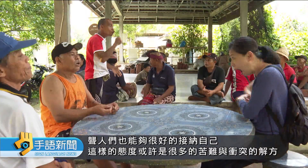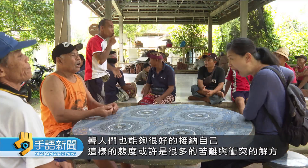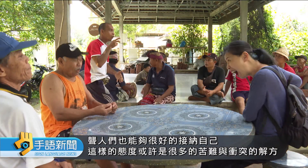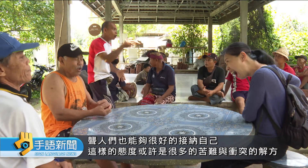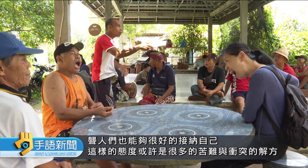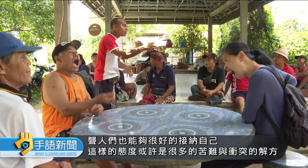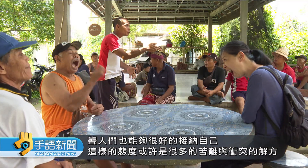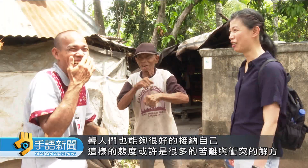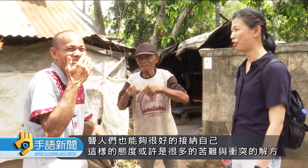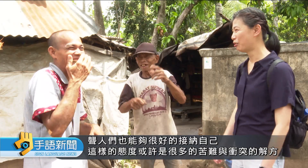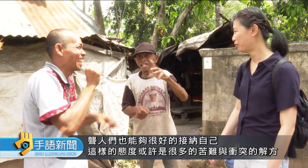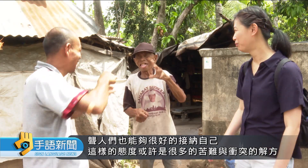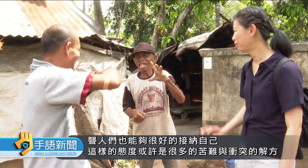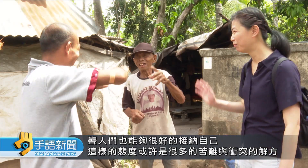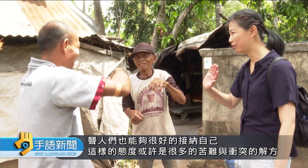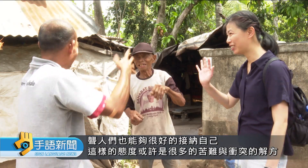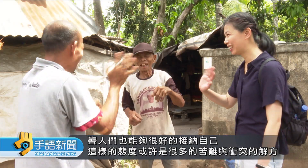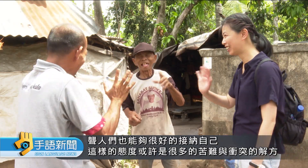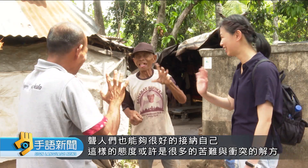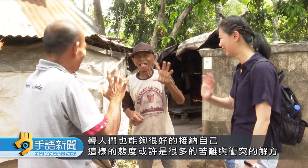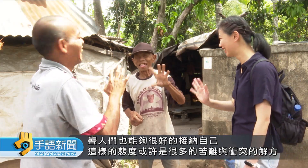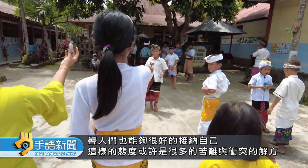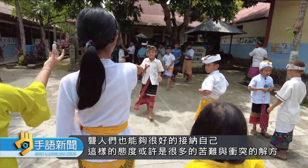接纳自己。这样的态度或许是很